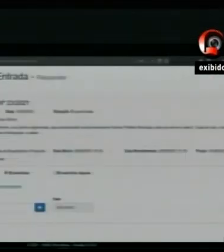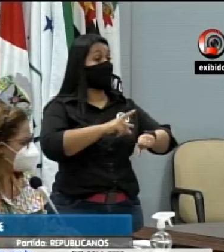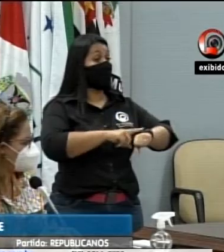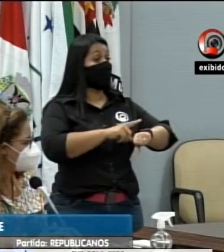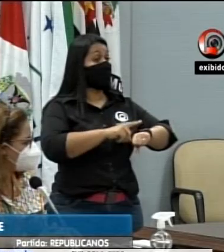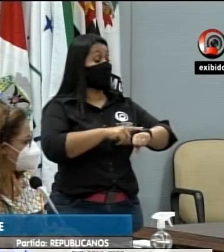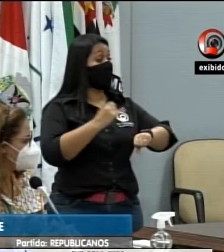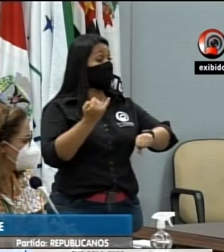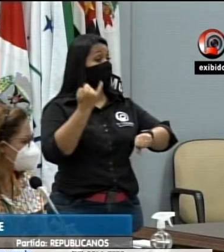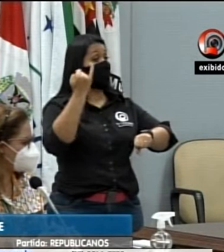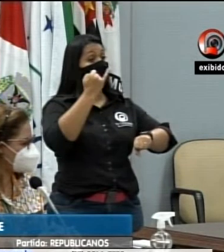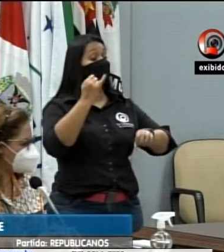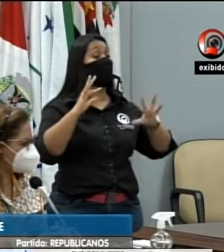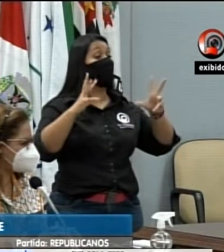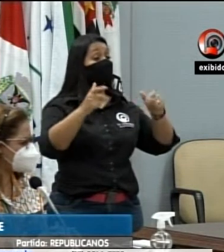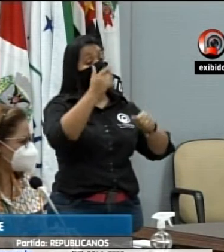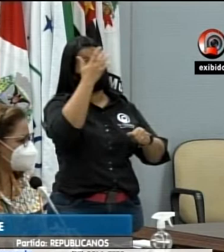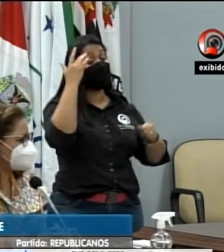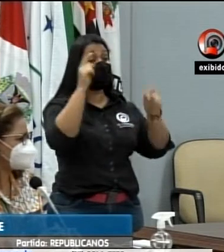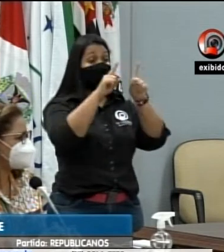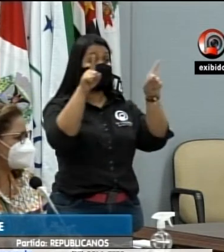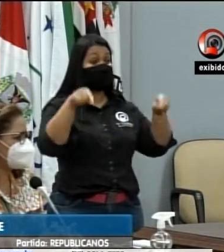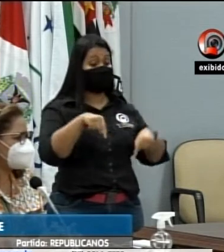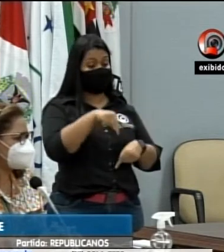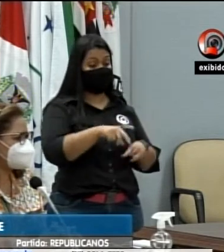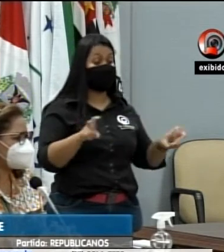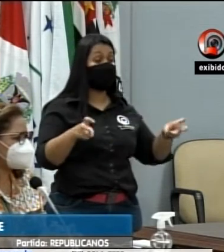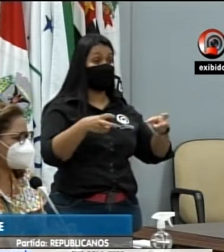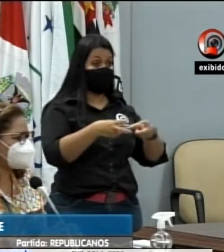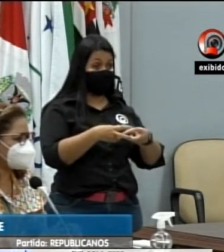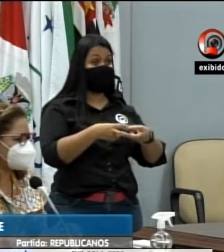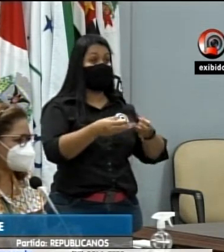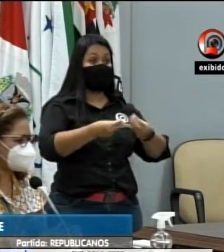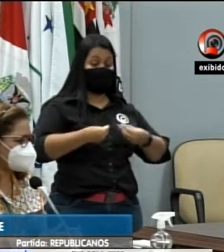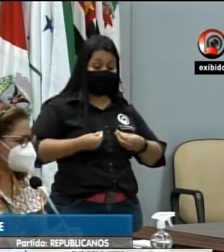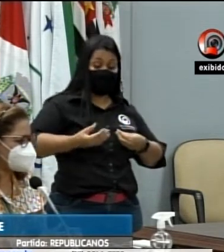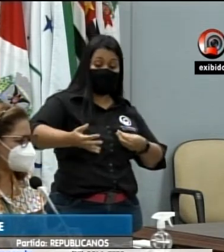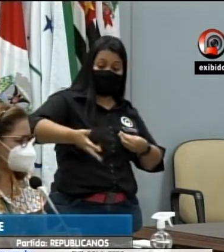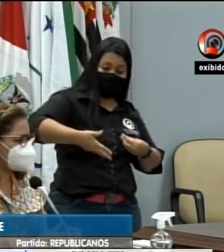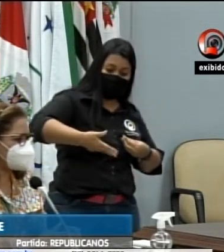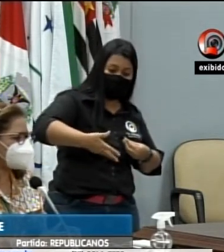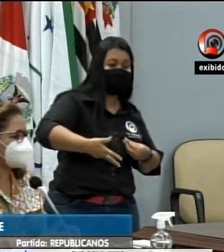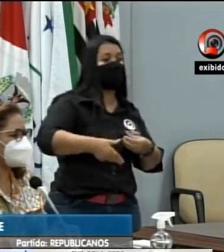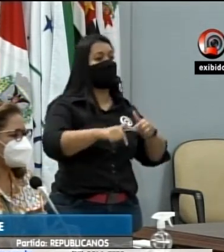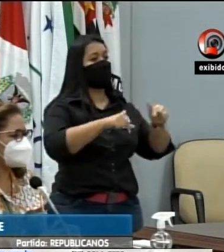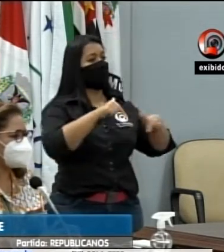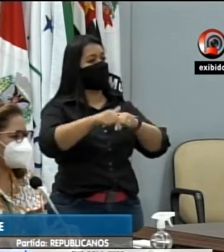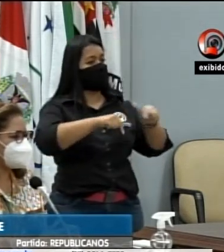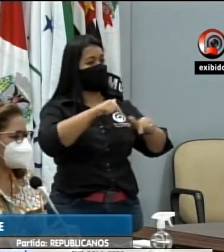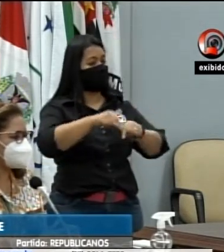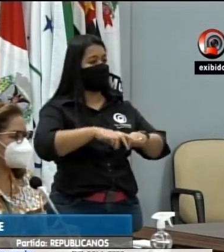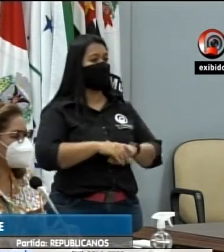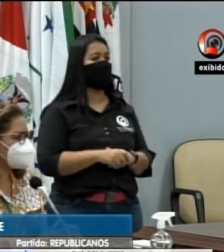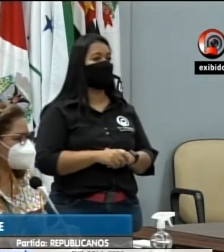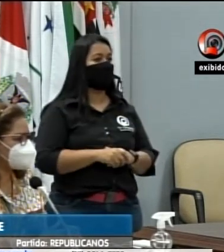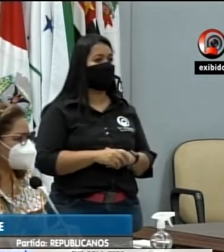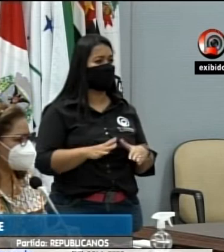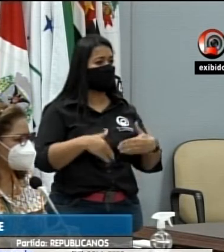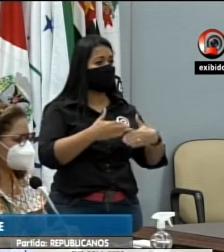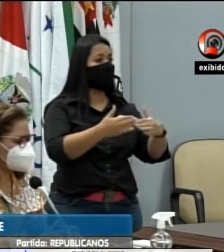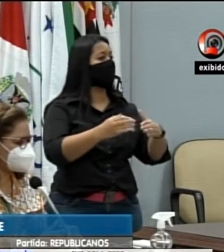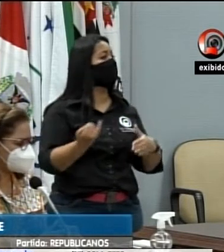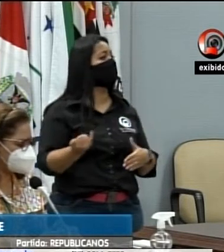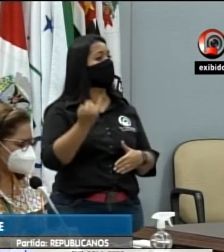tão histórico a todos os funcionários da Câmara, que vai trazer uma agilidade ao trabalho desenvolvido,